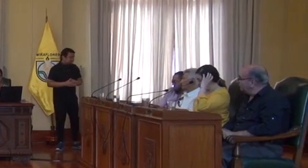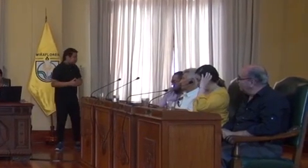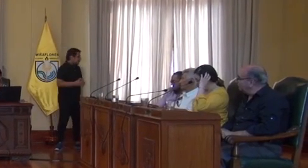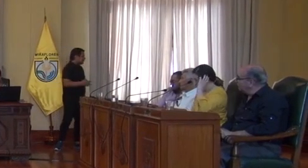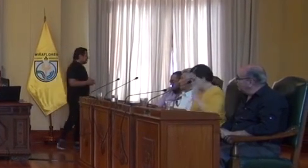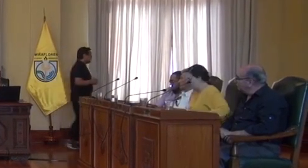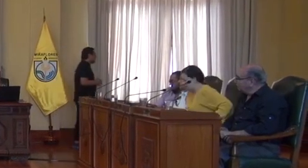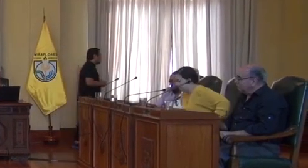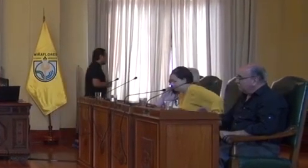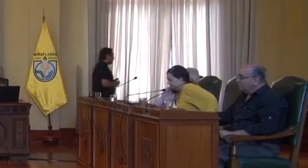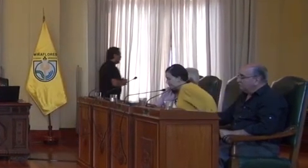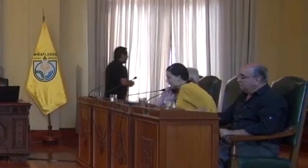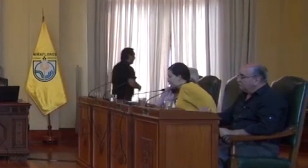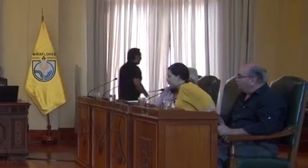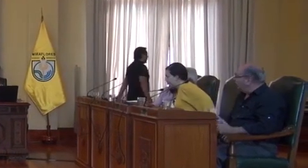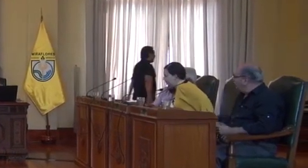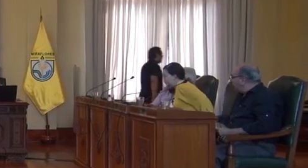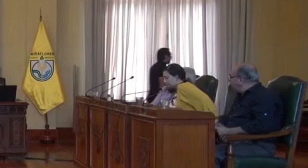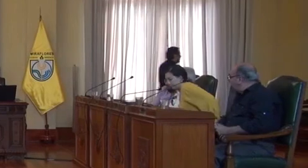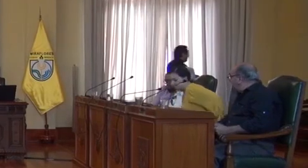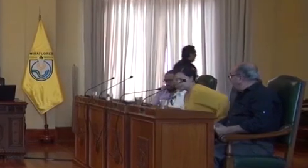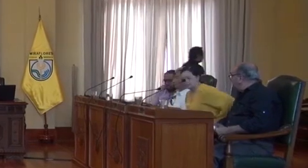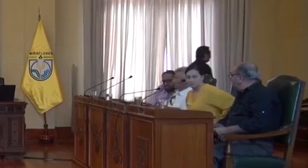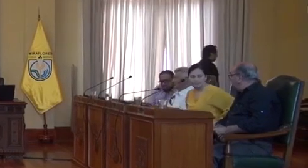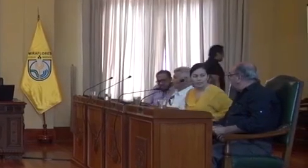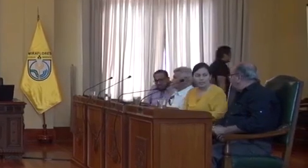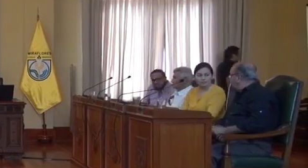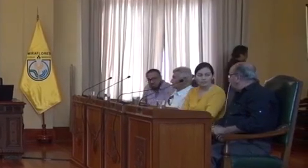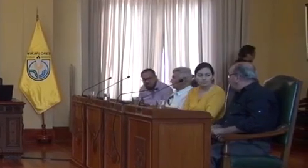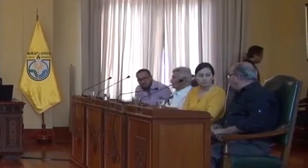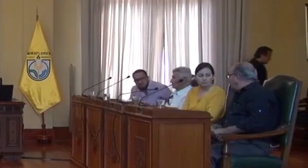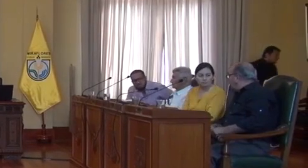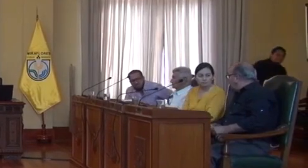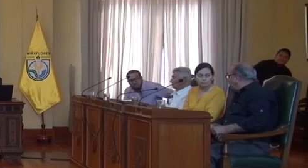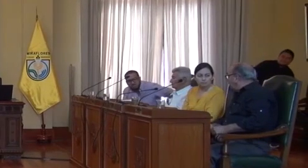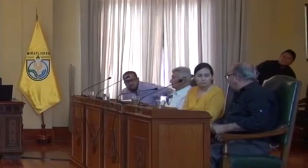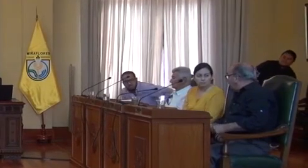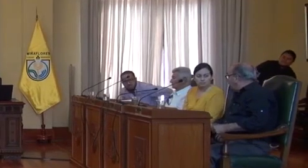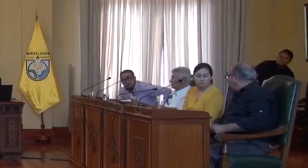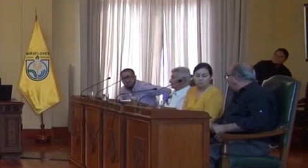Muchas gracias por su asistencia. Se ha terminado la sesión.